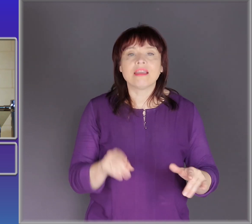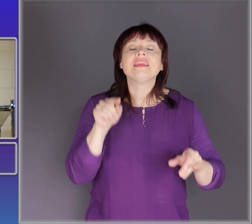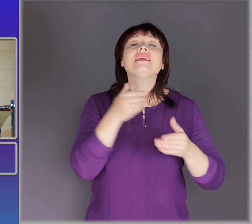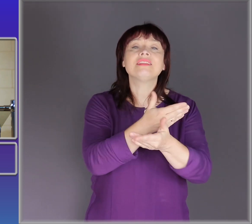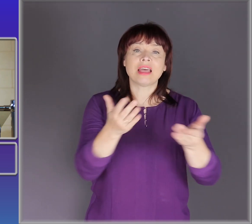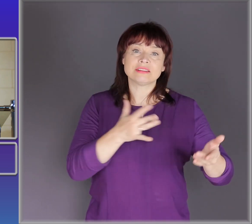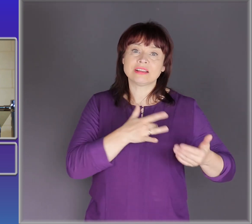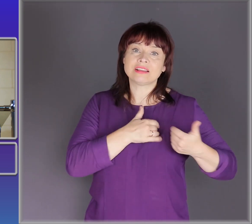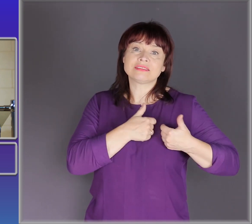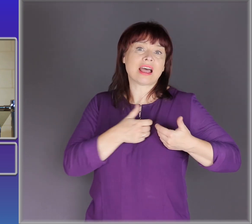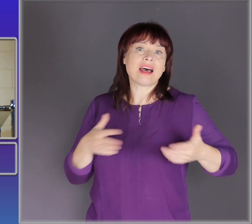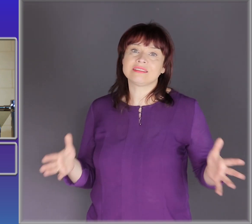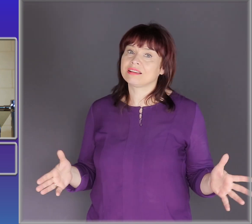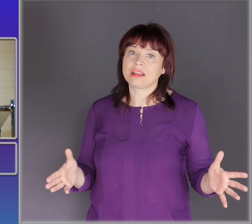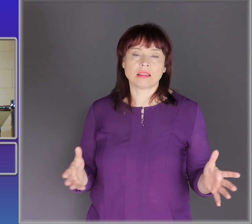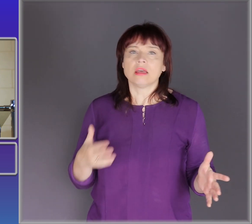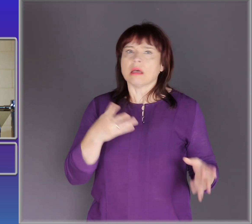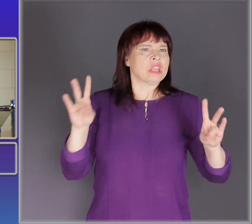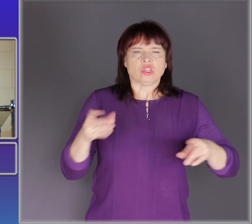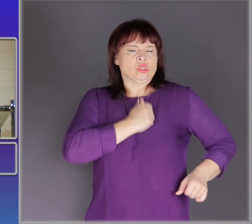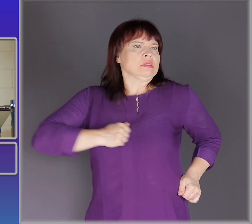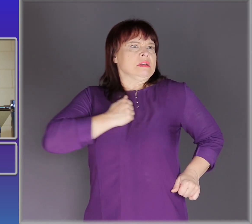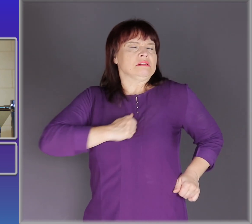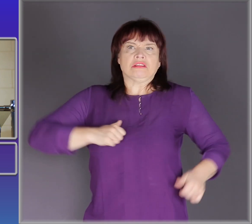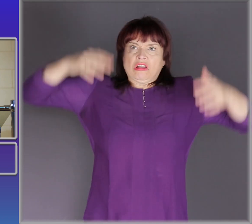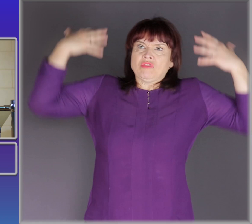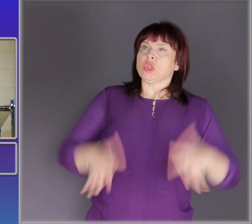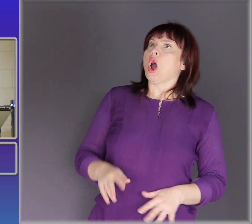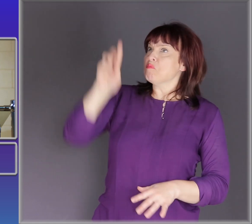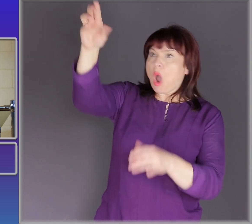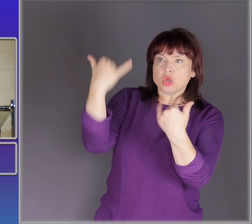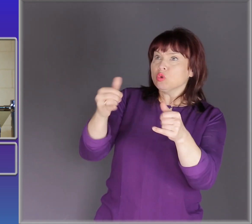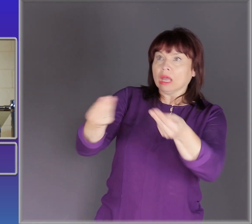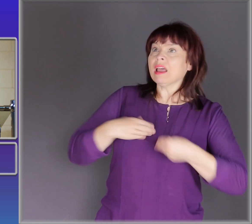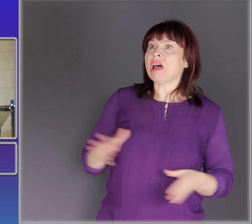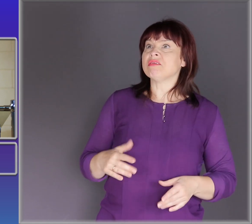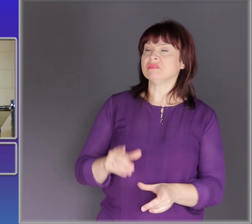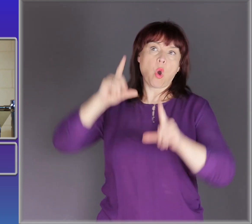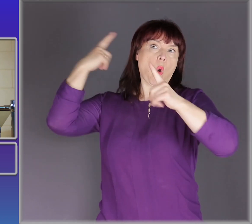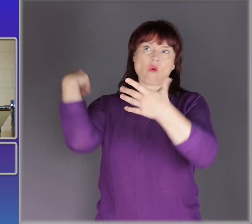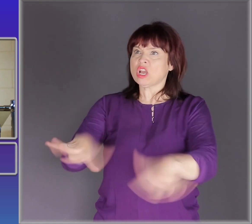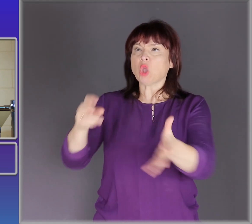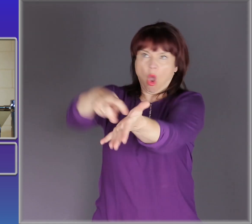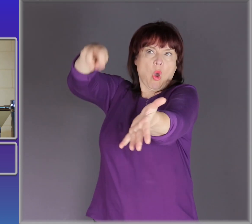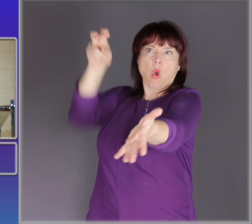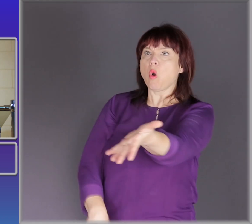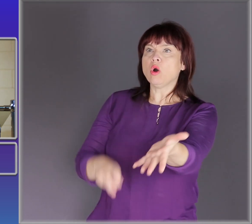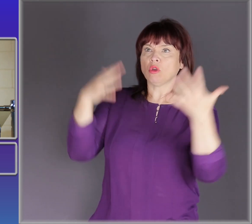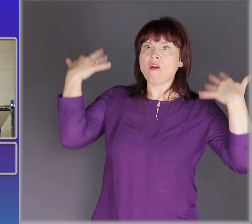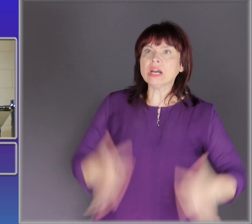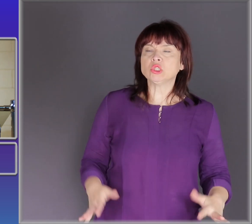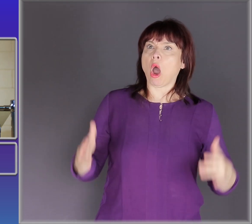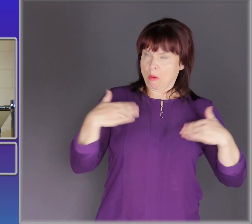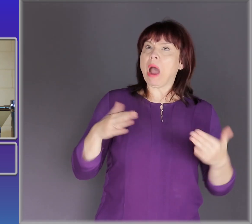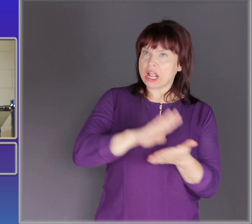просто открыты мы не нервничаем мы не говорим я уйду от бога если он ничего не сделает срочно и сейчас в